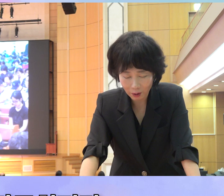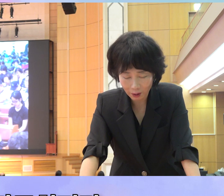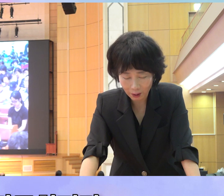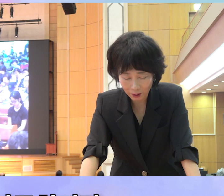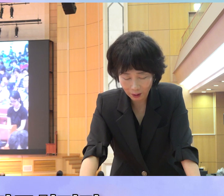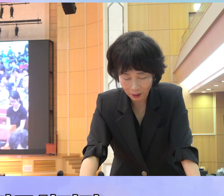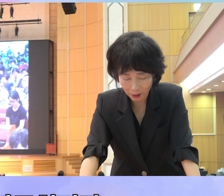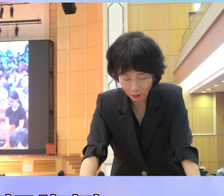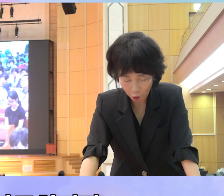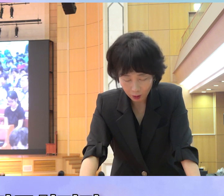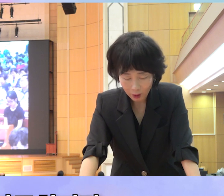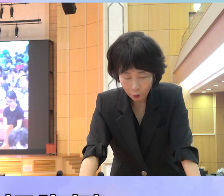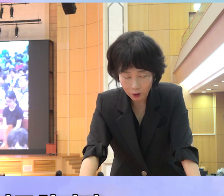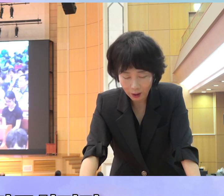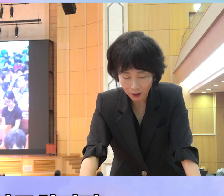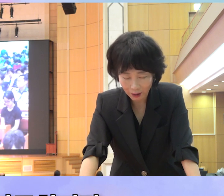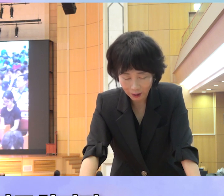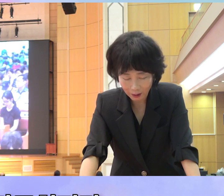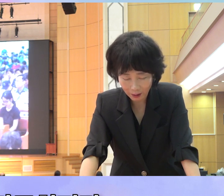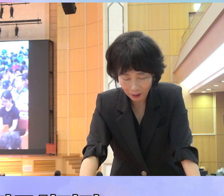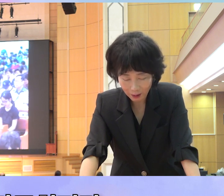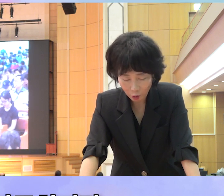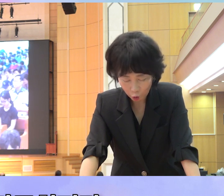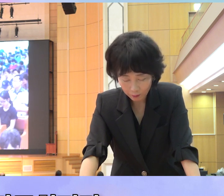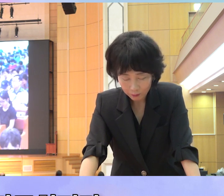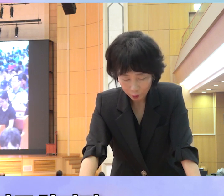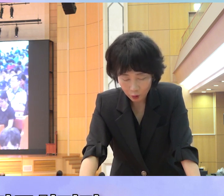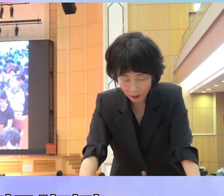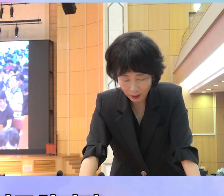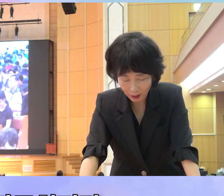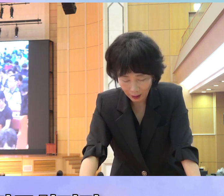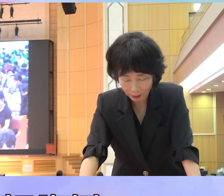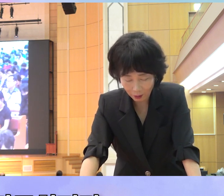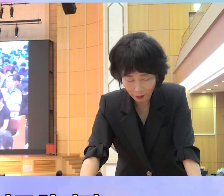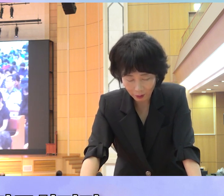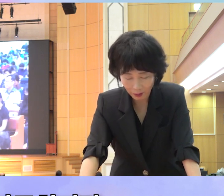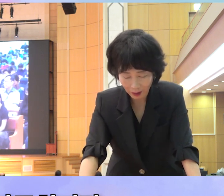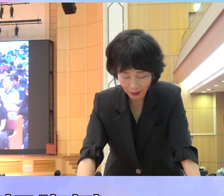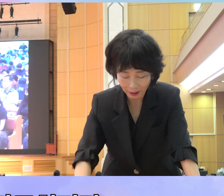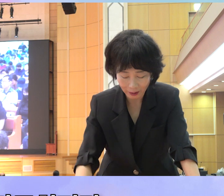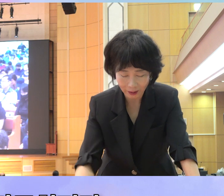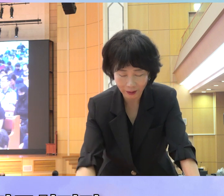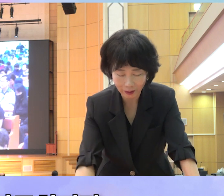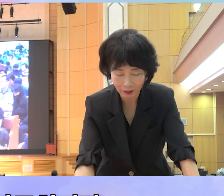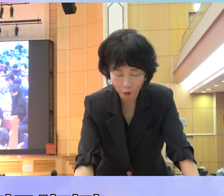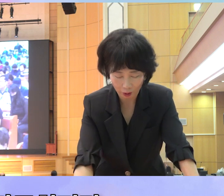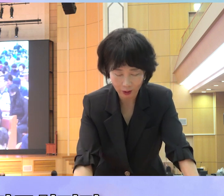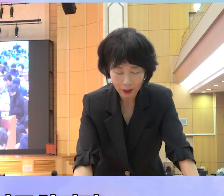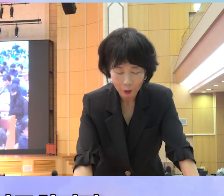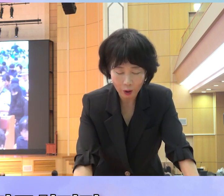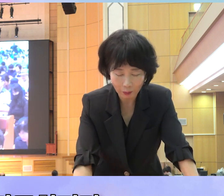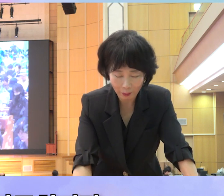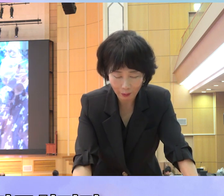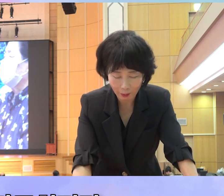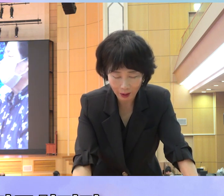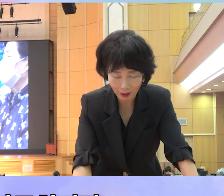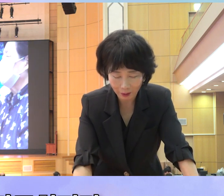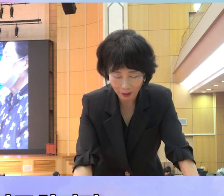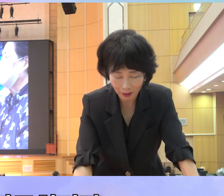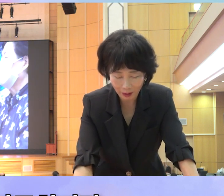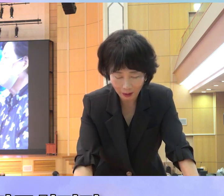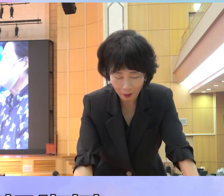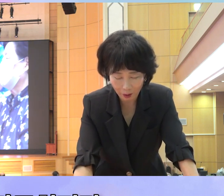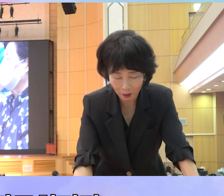바라보는 예수님의 성품을 닮아가는 우리가 되게 하여 주시옵소서. 그리고 기도하시는 예수님입니다. 예수님은 엄청난